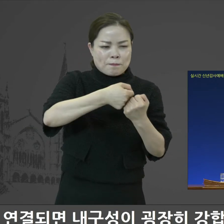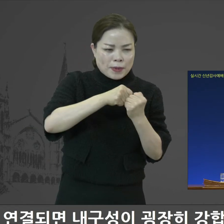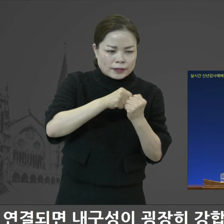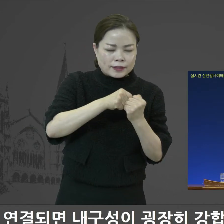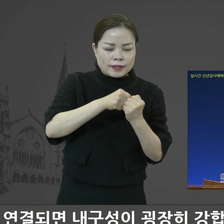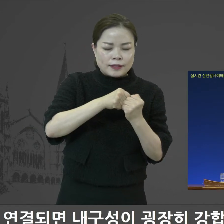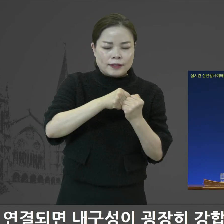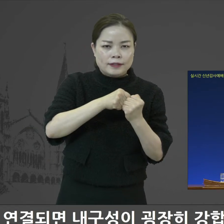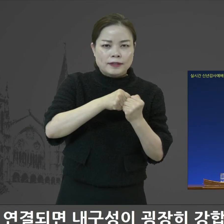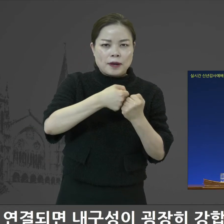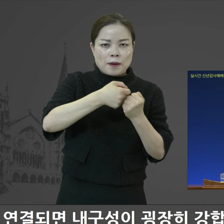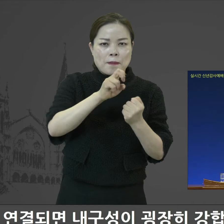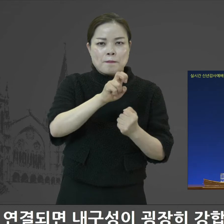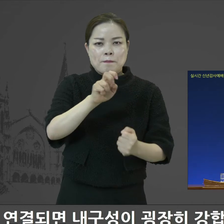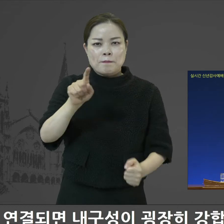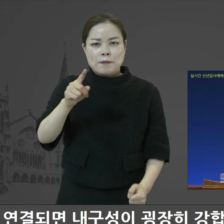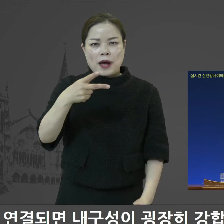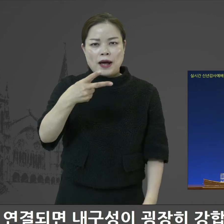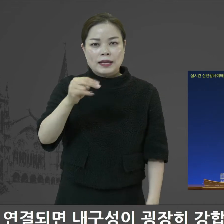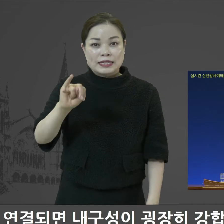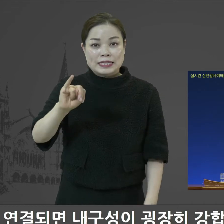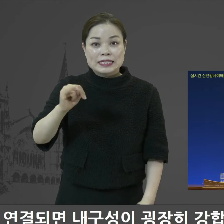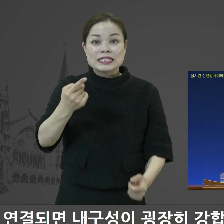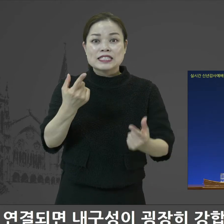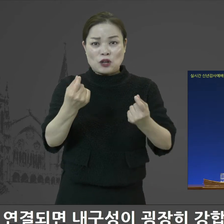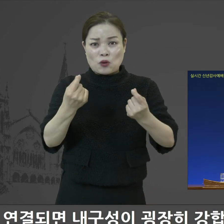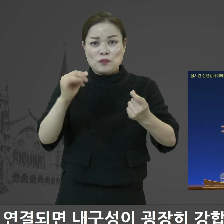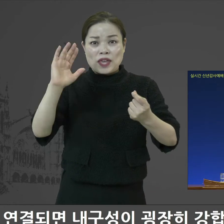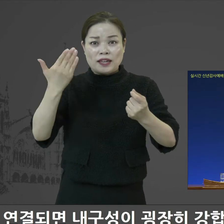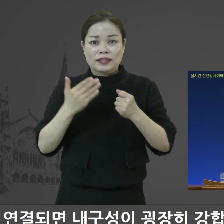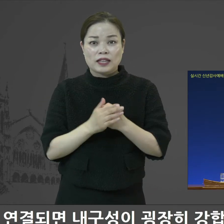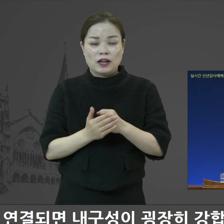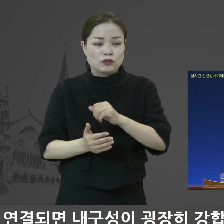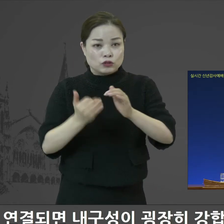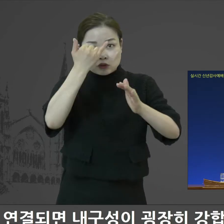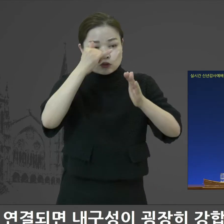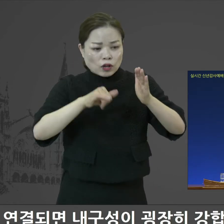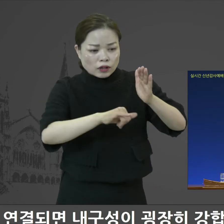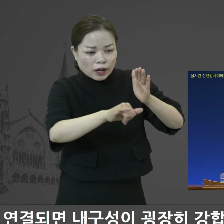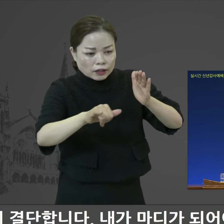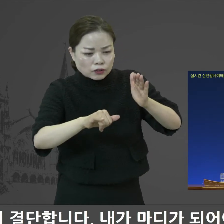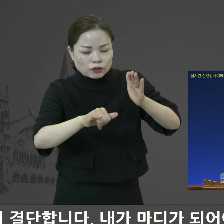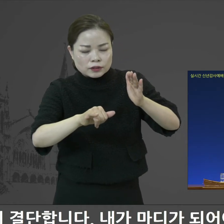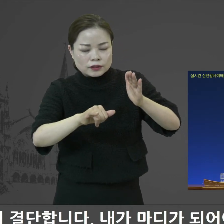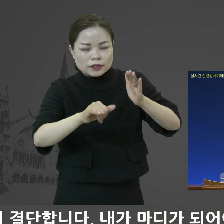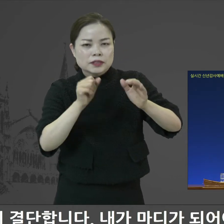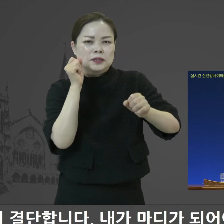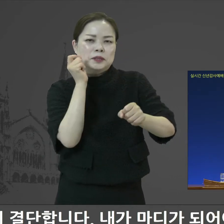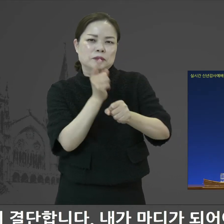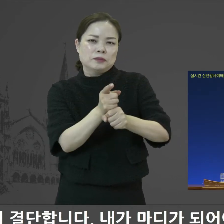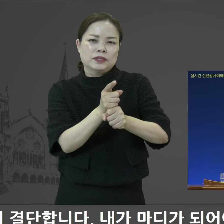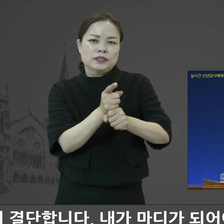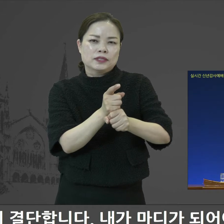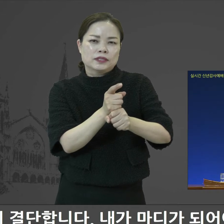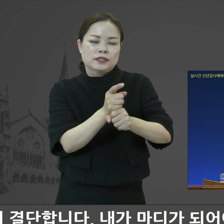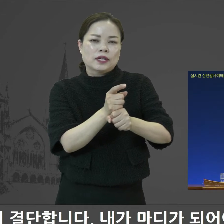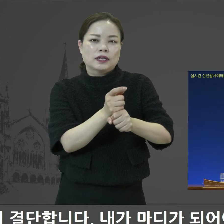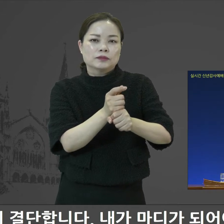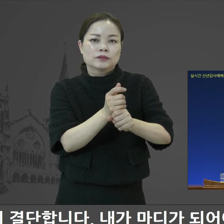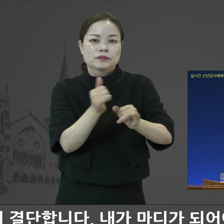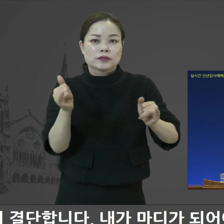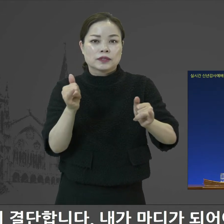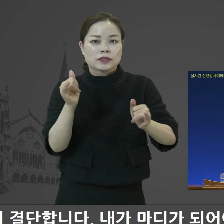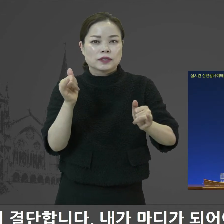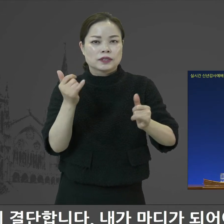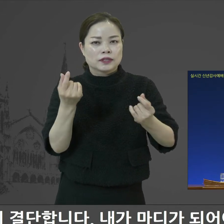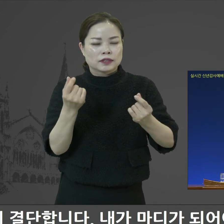되겠다. 이 마디가 되겠다는 결단을 이미 우리 취형가족 중에는 하신 분들이 있을 겁니다. 제가